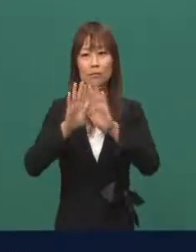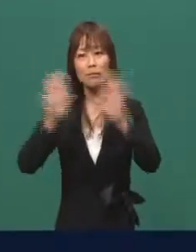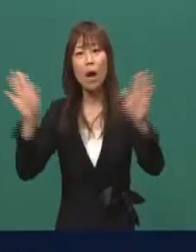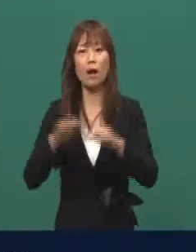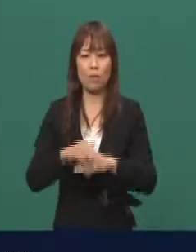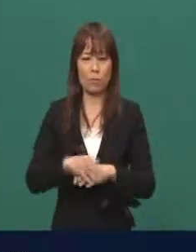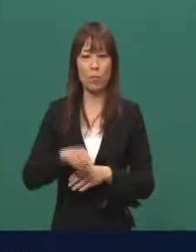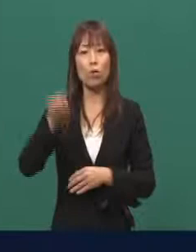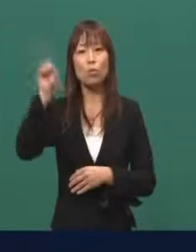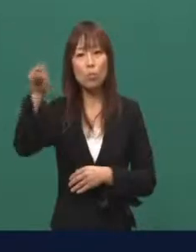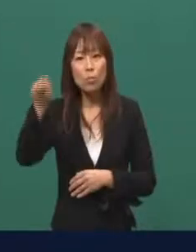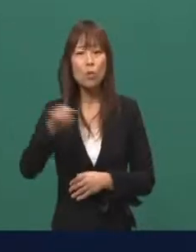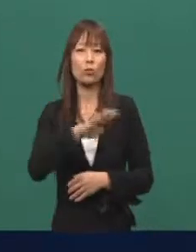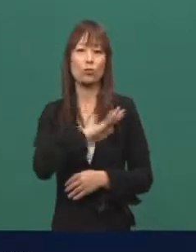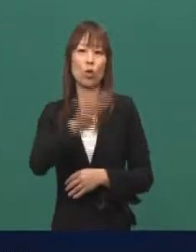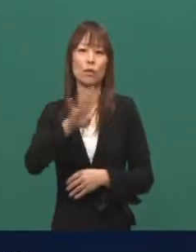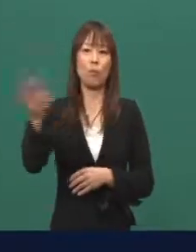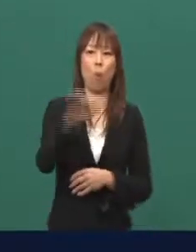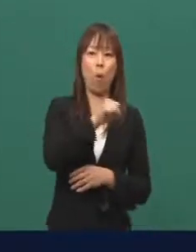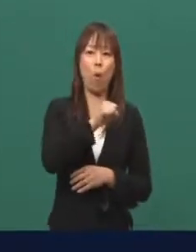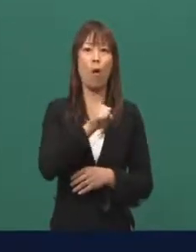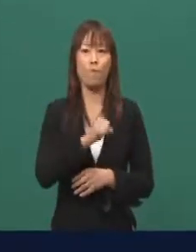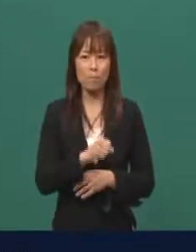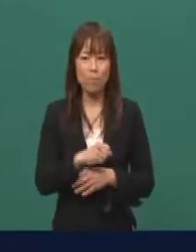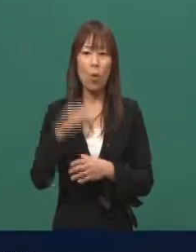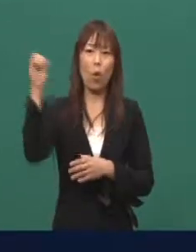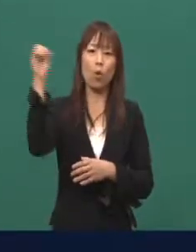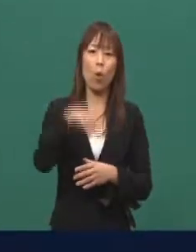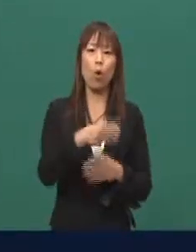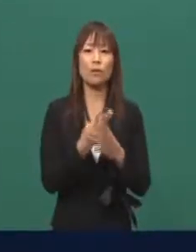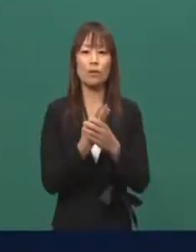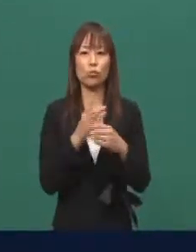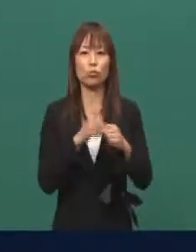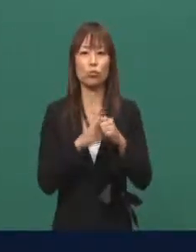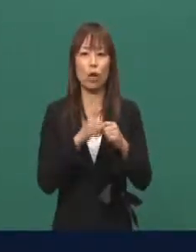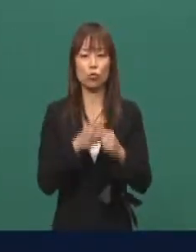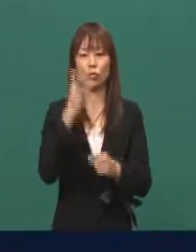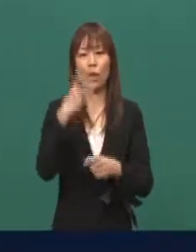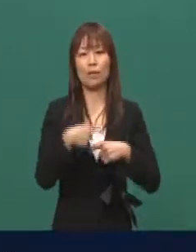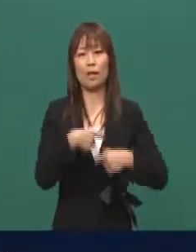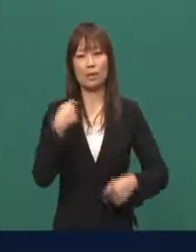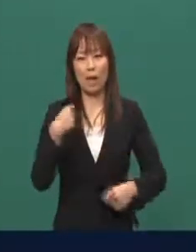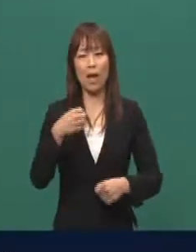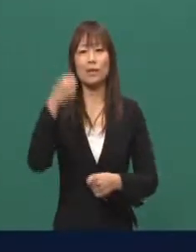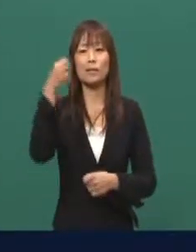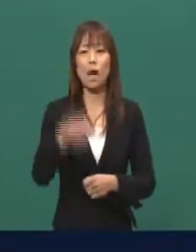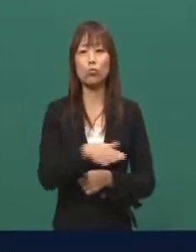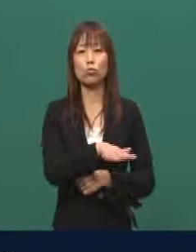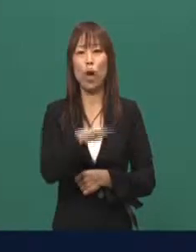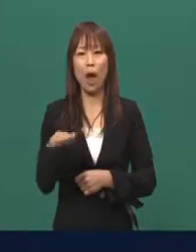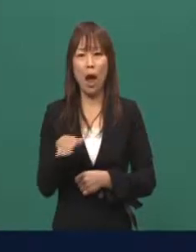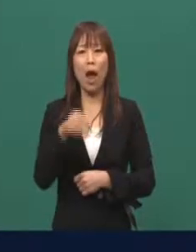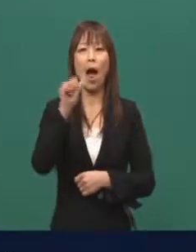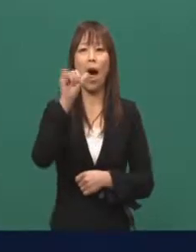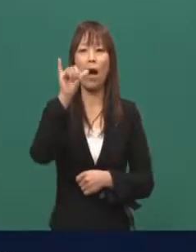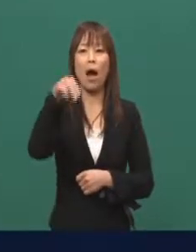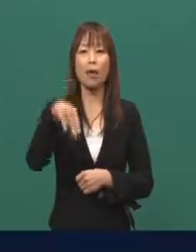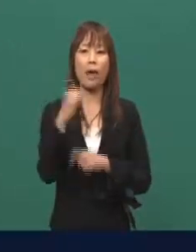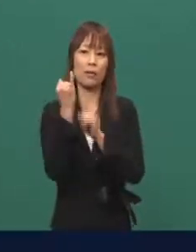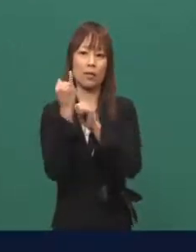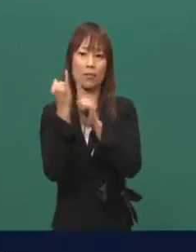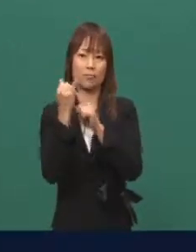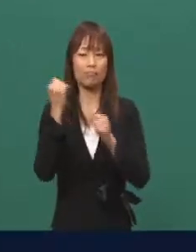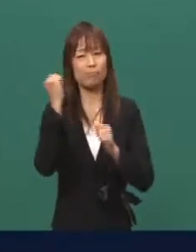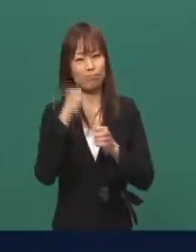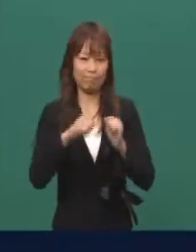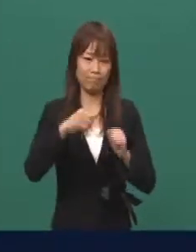で行われた国際大会で4位に入賞した高専中学3年の安原彩